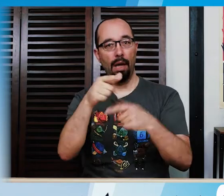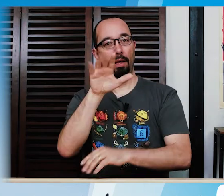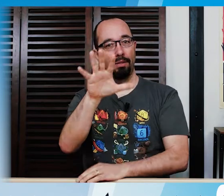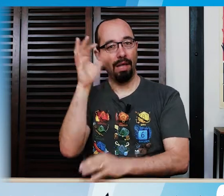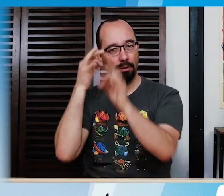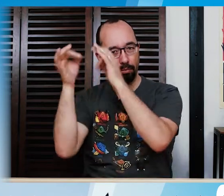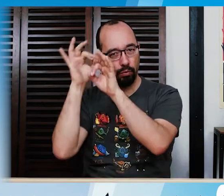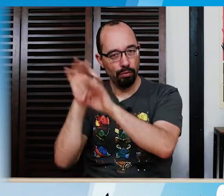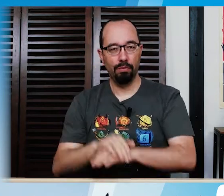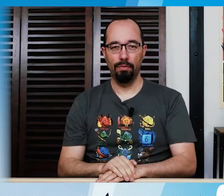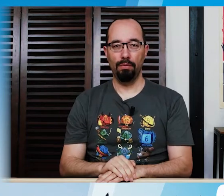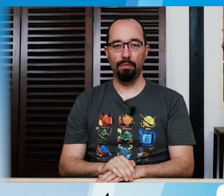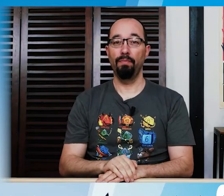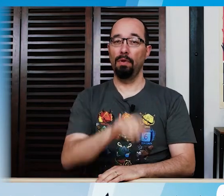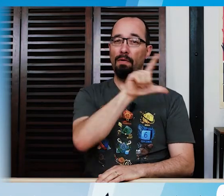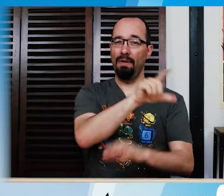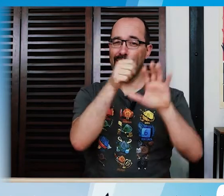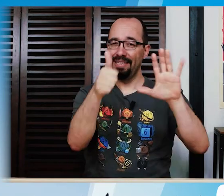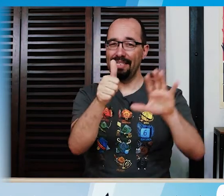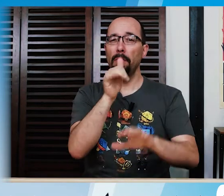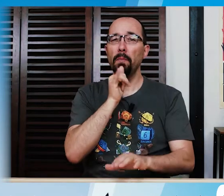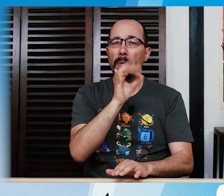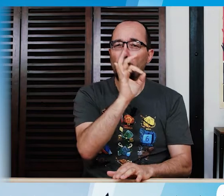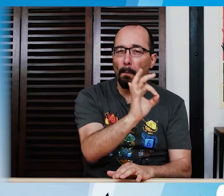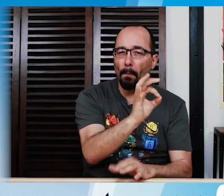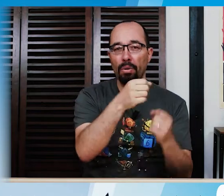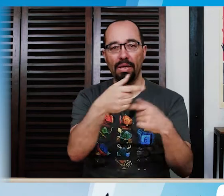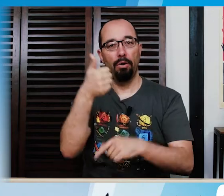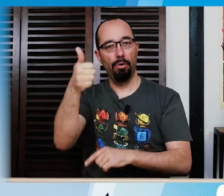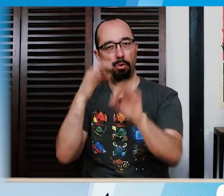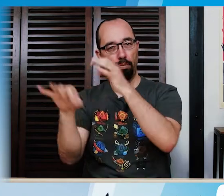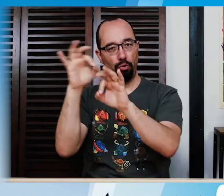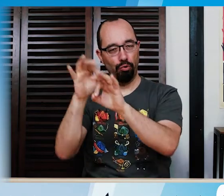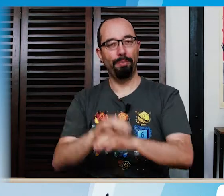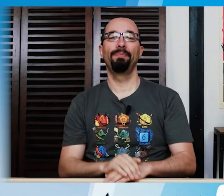mouches. 26 jetons petits ronds valant une mouche.